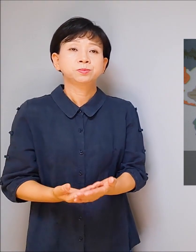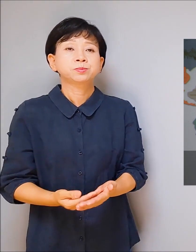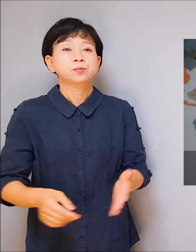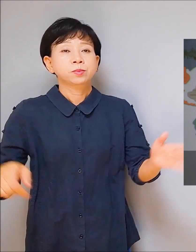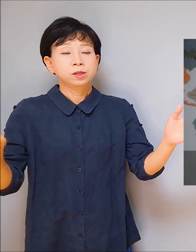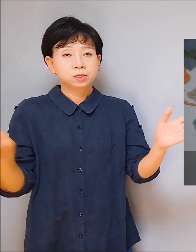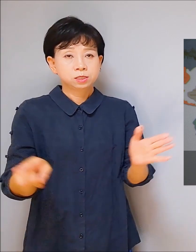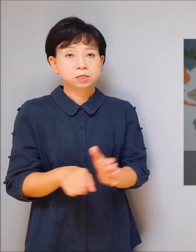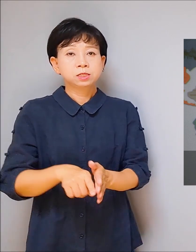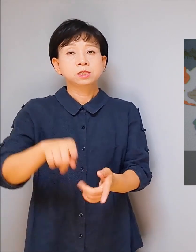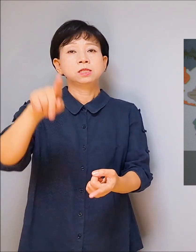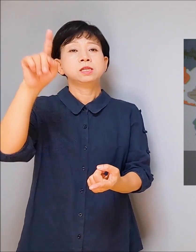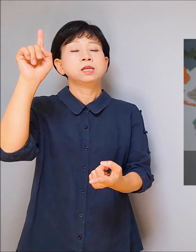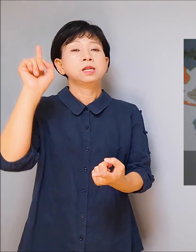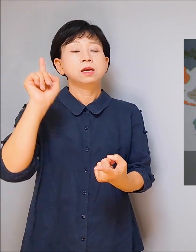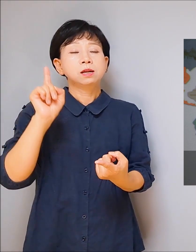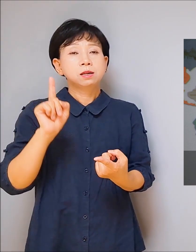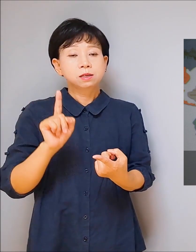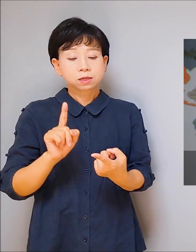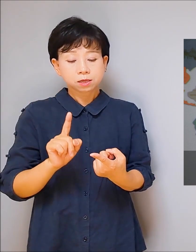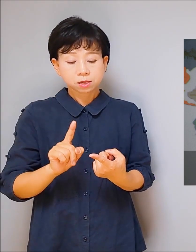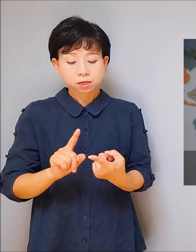하소서.